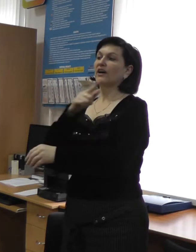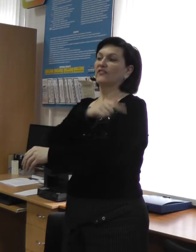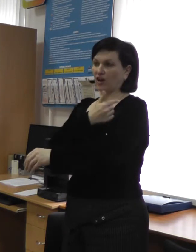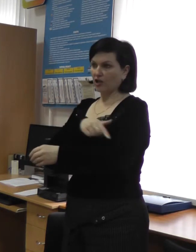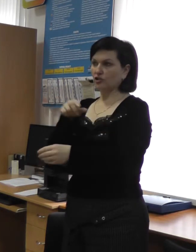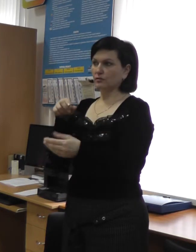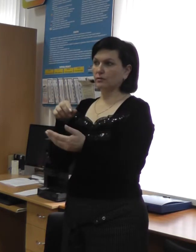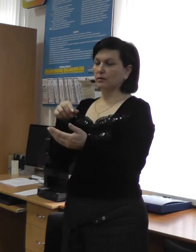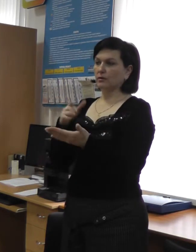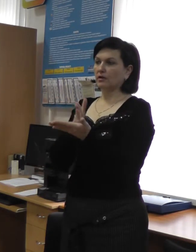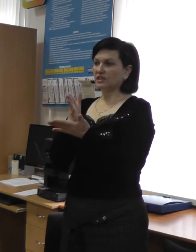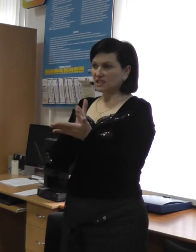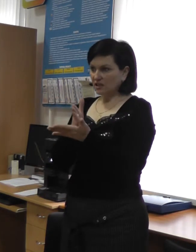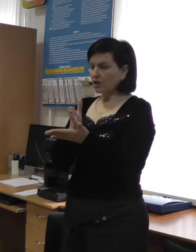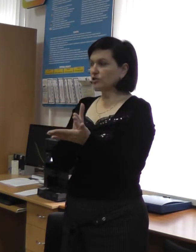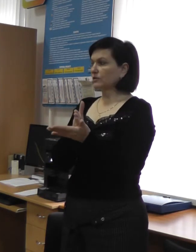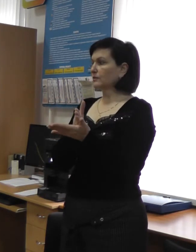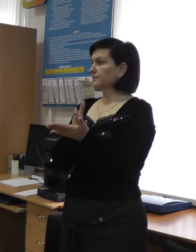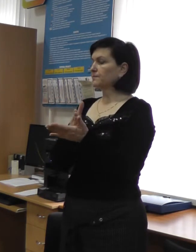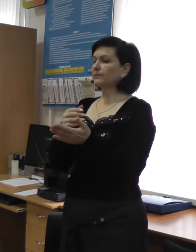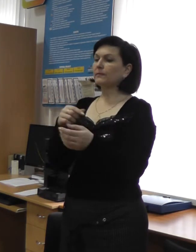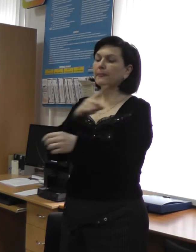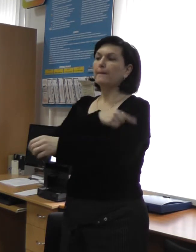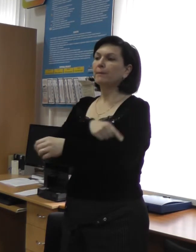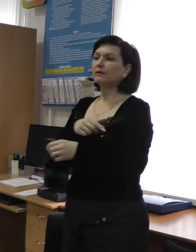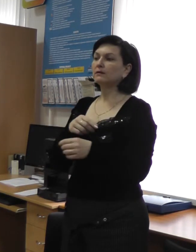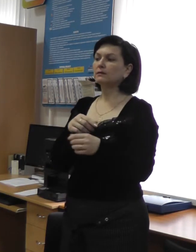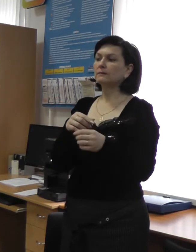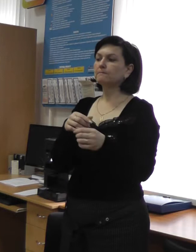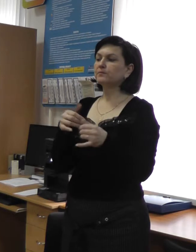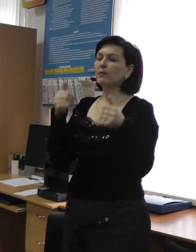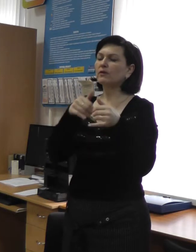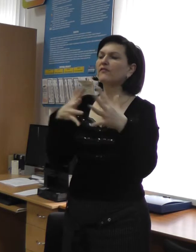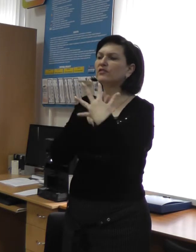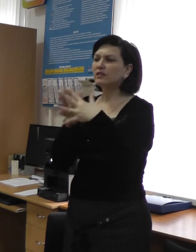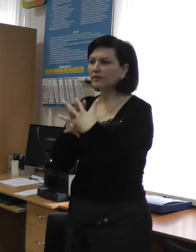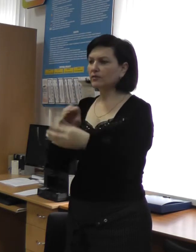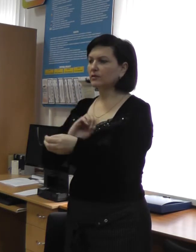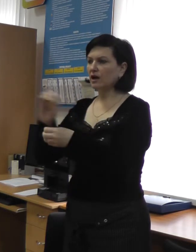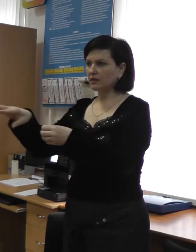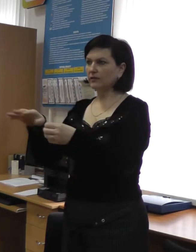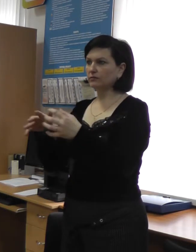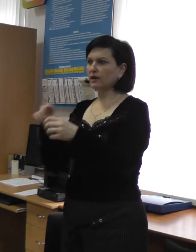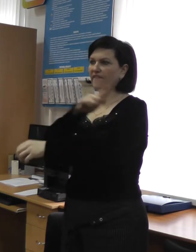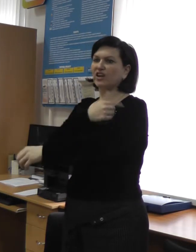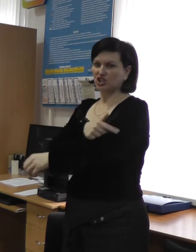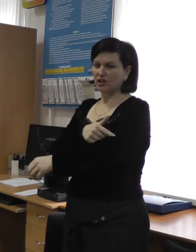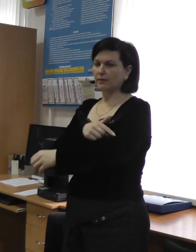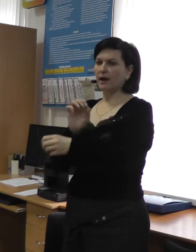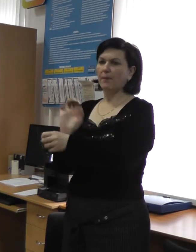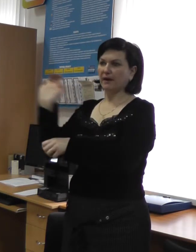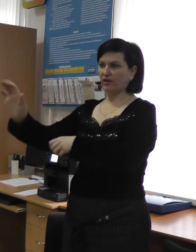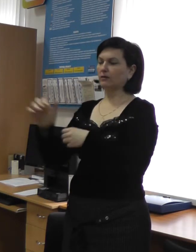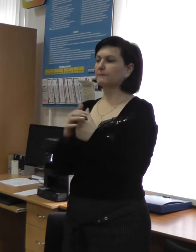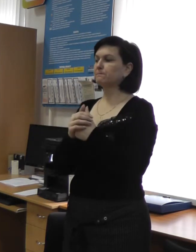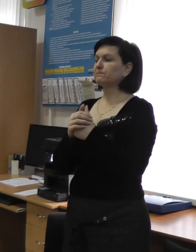образовано 10 фельдшерских пунктов для обслуживания больных в отдельных селах. С именем Никифораки связано